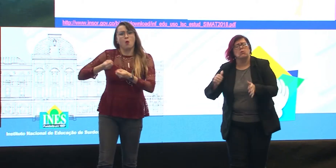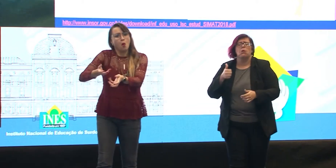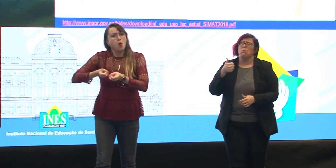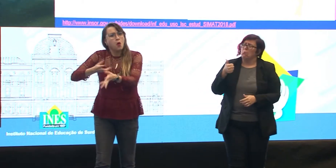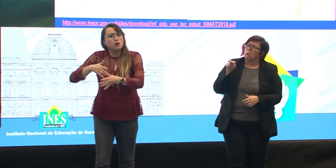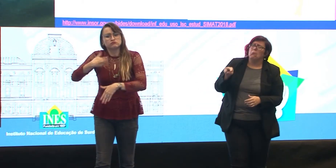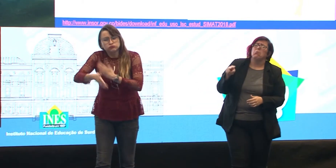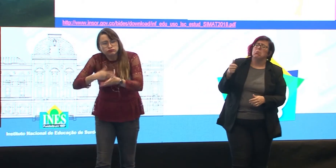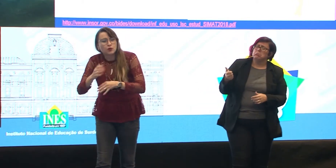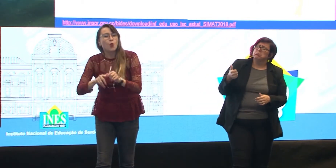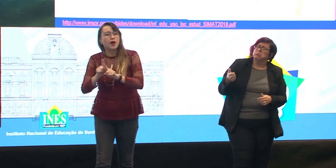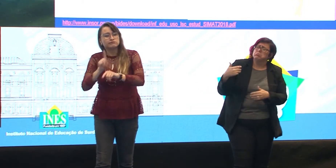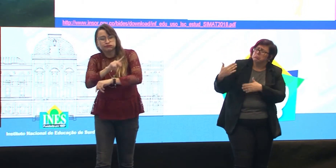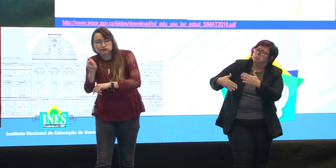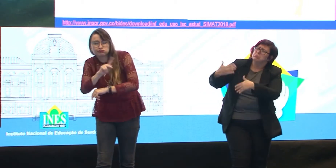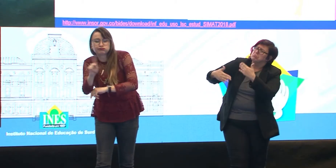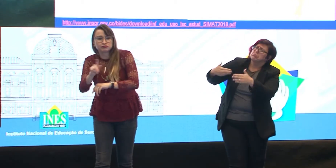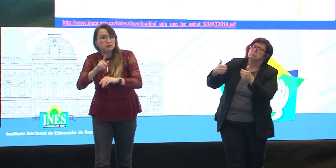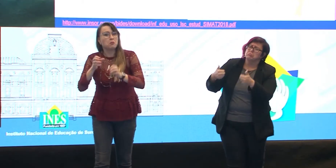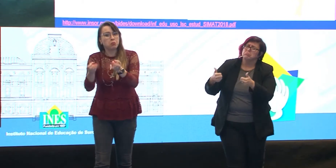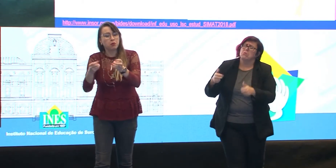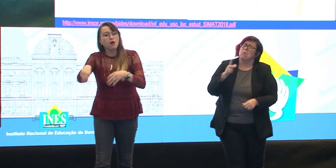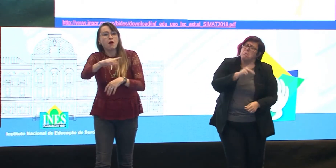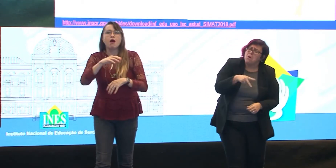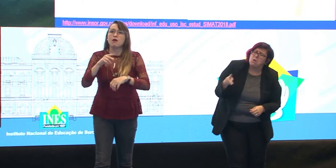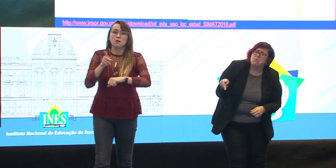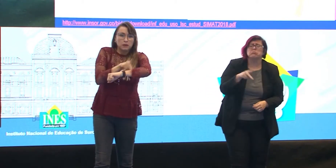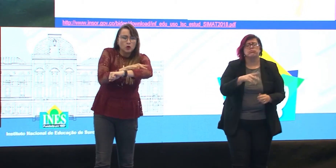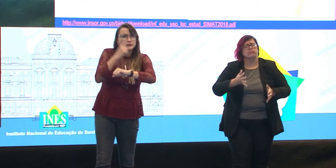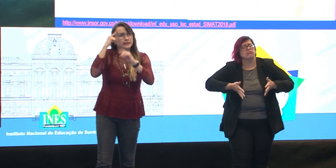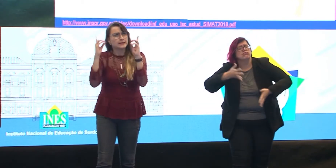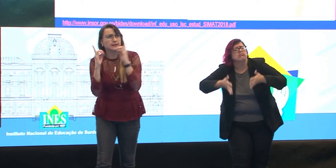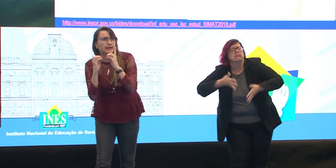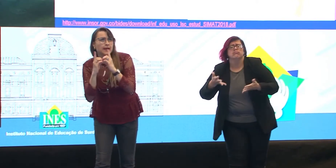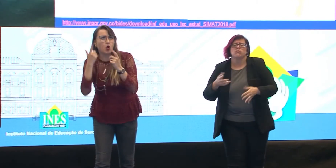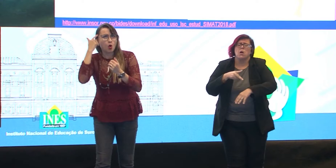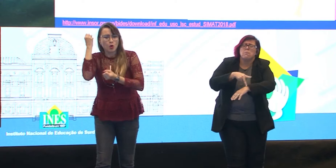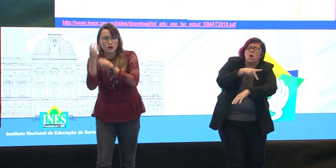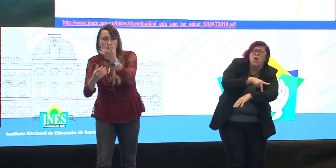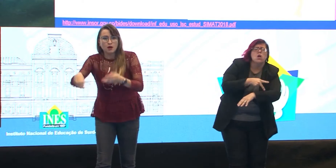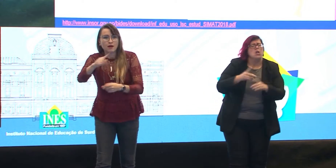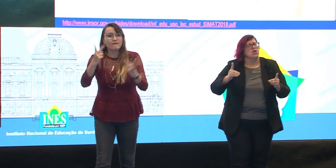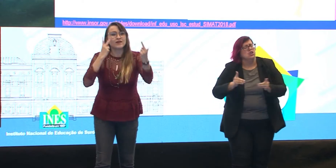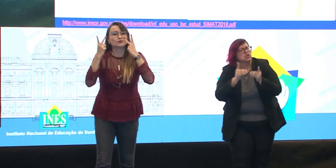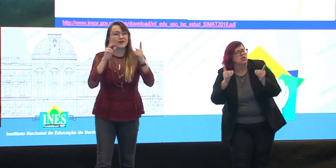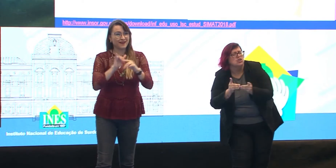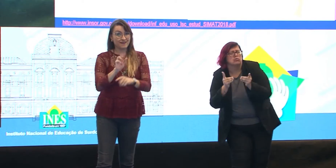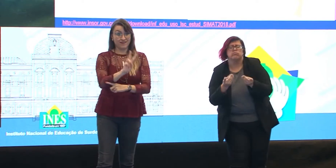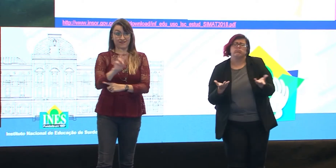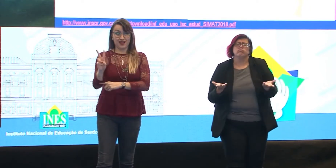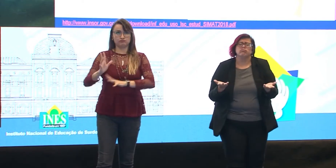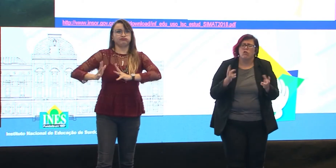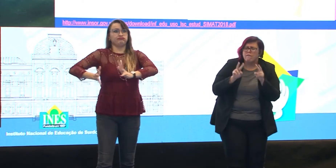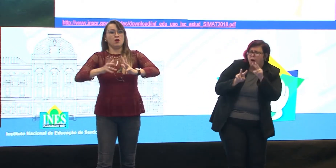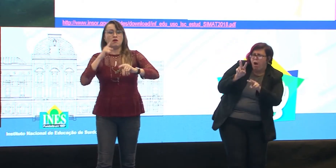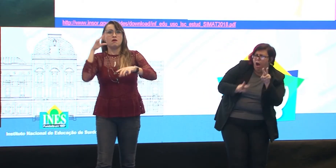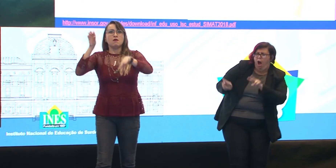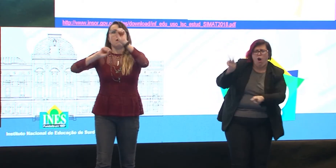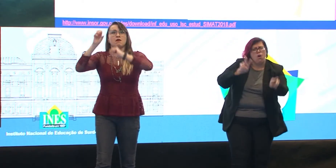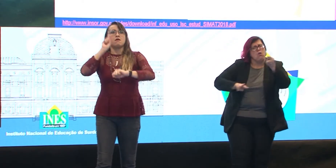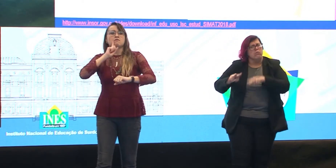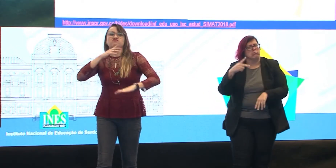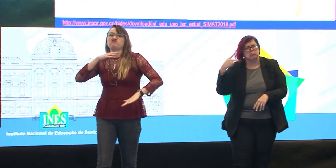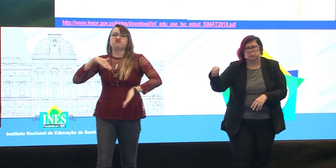qual acontece nas escolas bilíngues, onde os alunos são todos sinalizadores, as mesmas